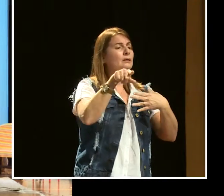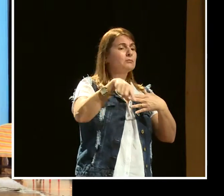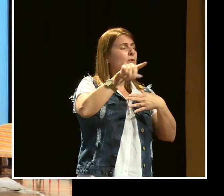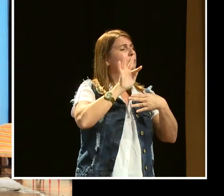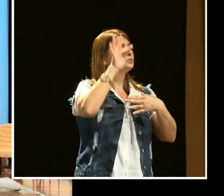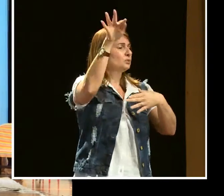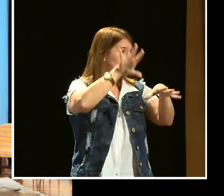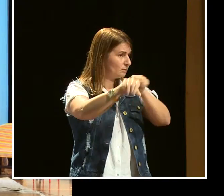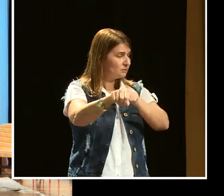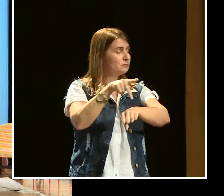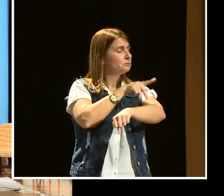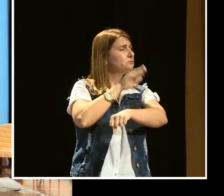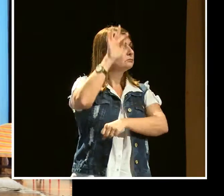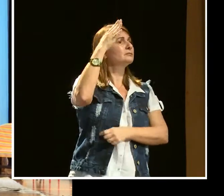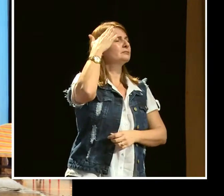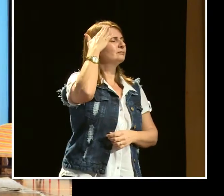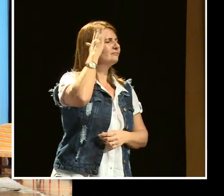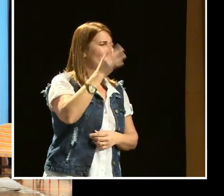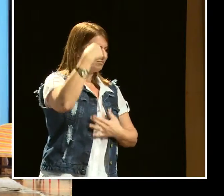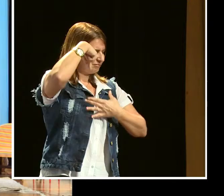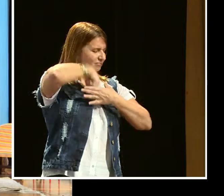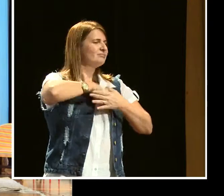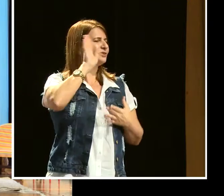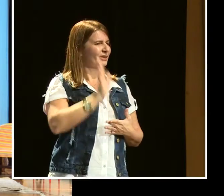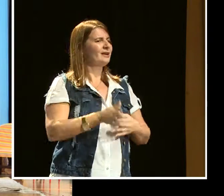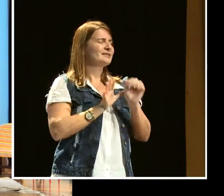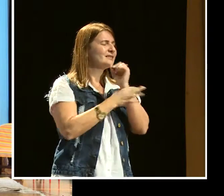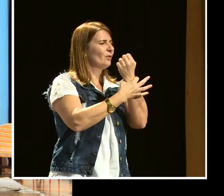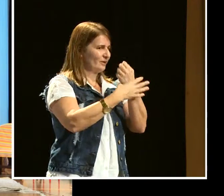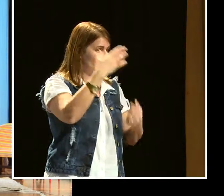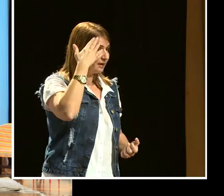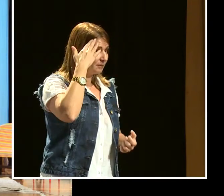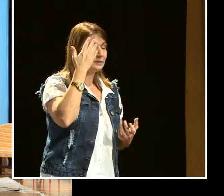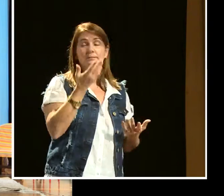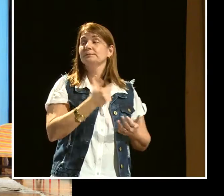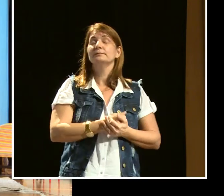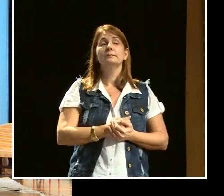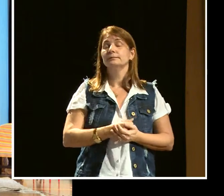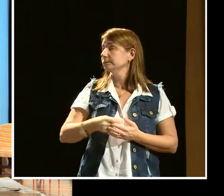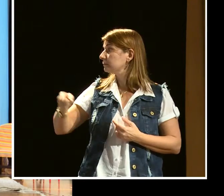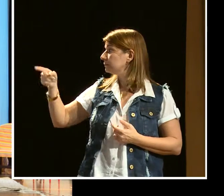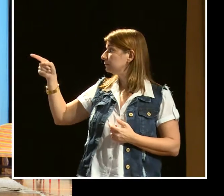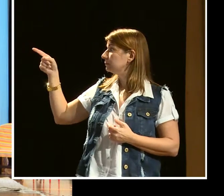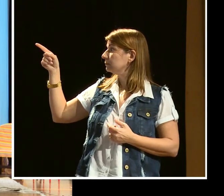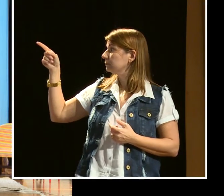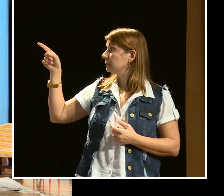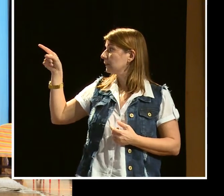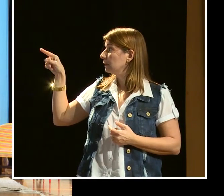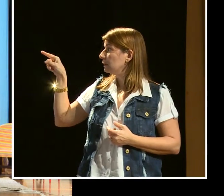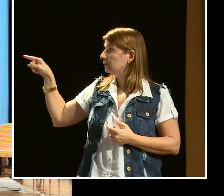os artigos, a parte fonética da língua, e nós também sabemos que isso tudo compõe